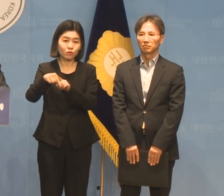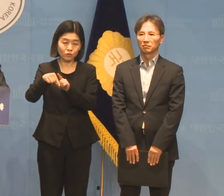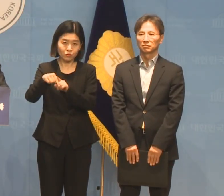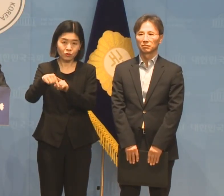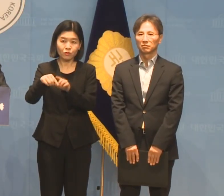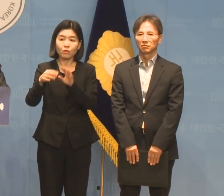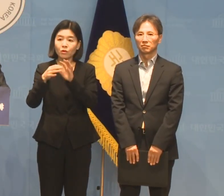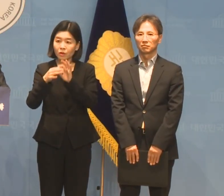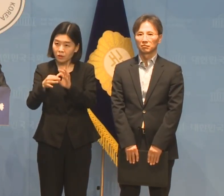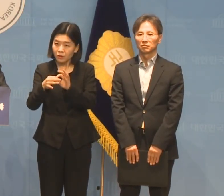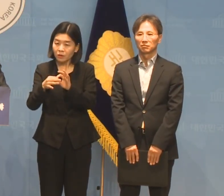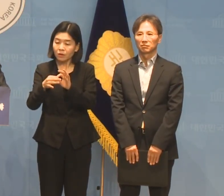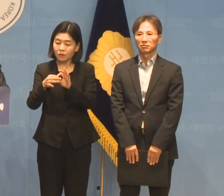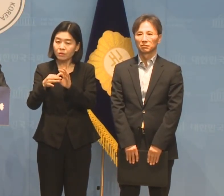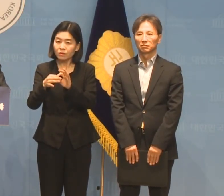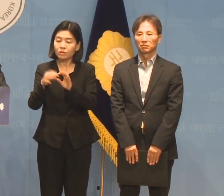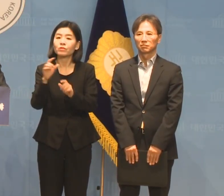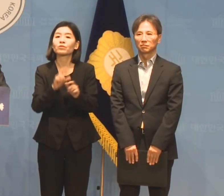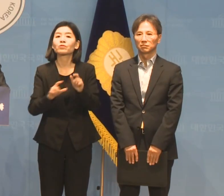추가